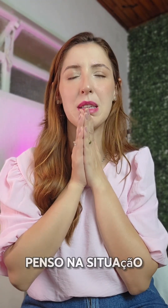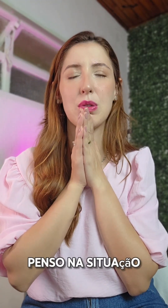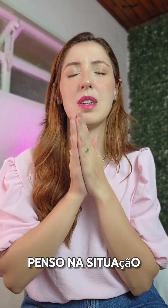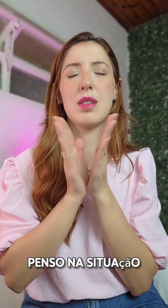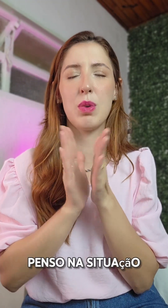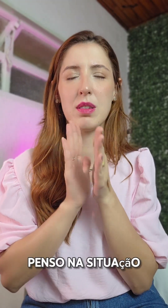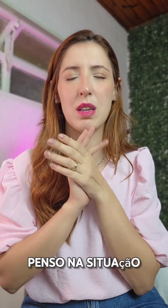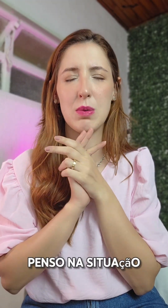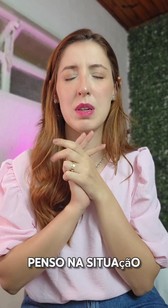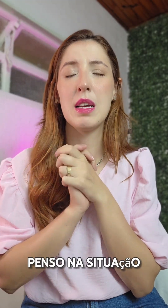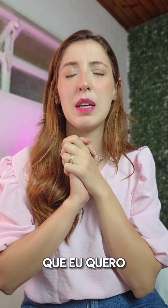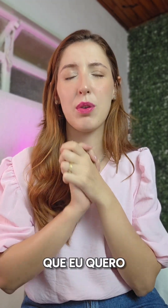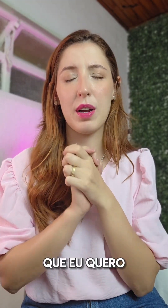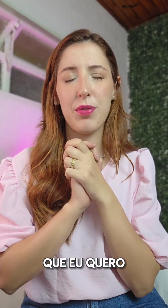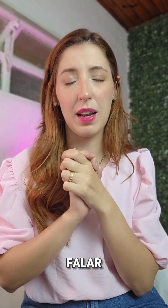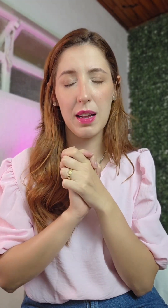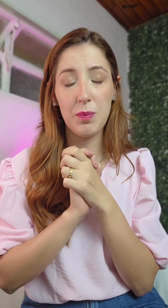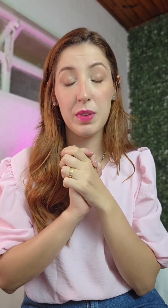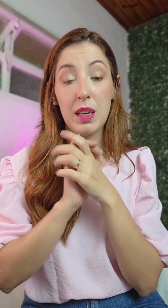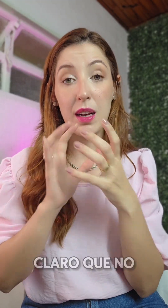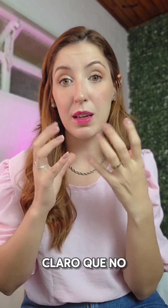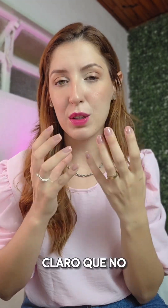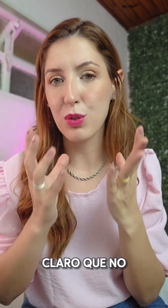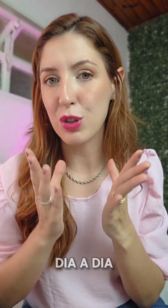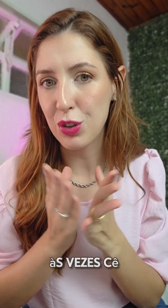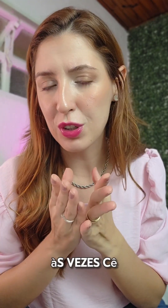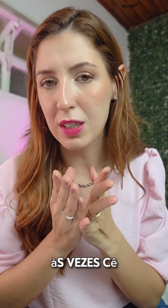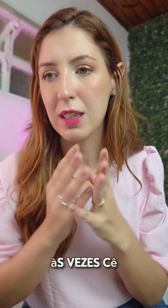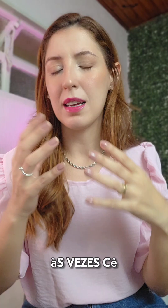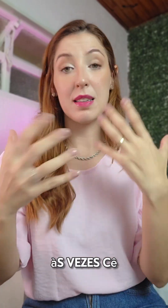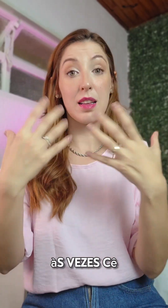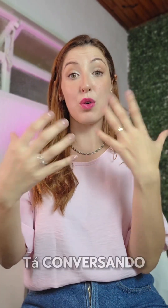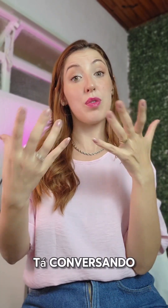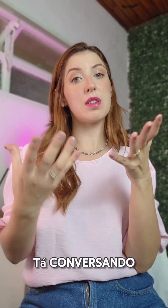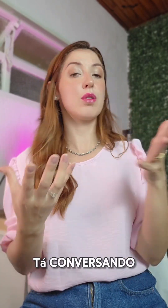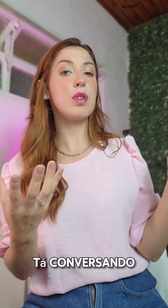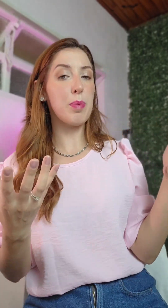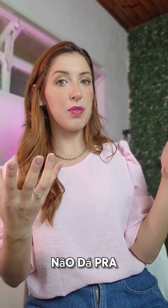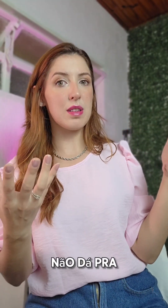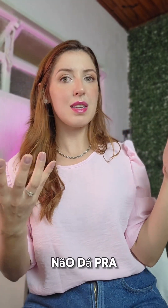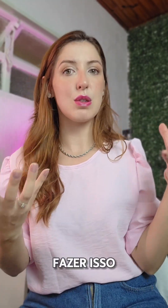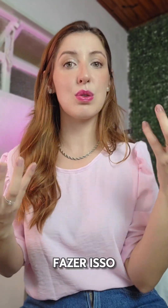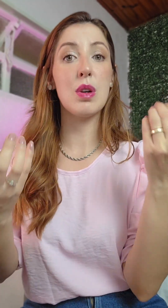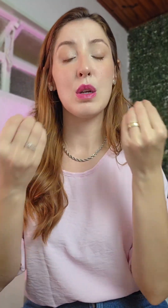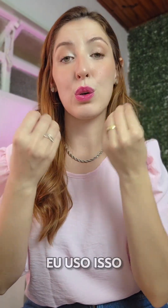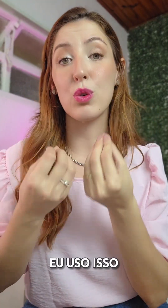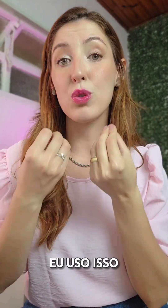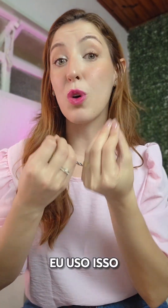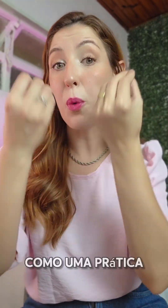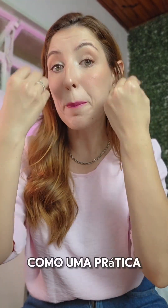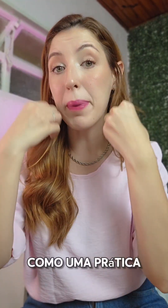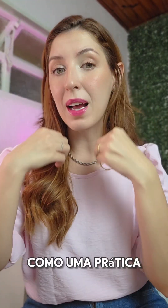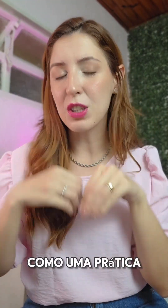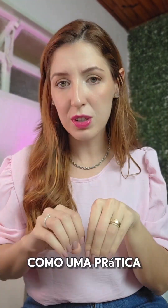na situação que eu quero falar. Claro que no dia a dia, às vezes você está conversando, não dá para fazer isso. Eu uso isso como uma prática